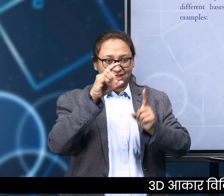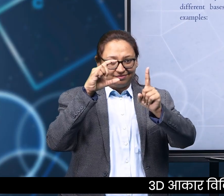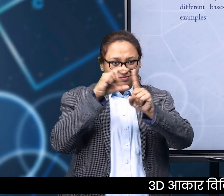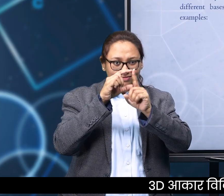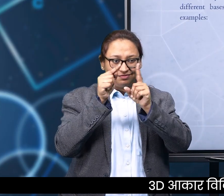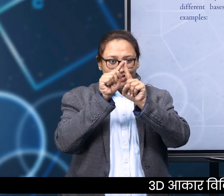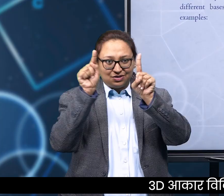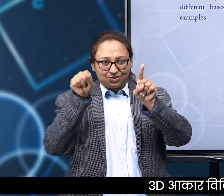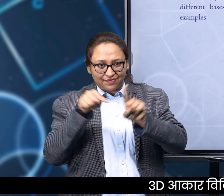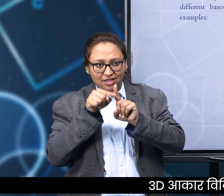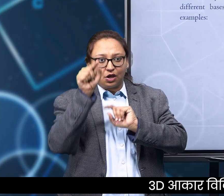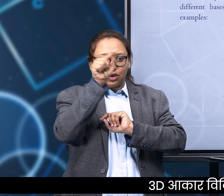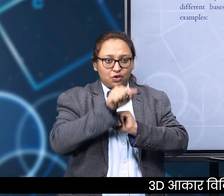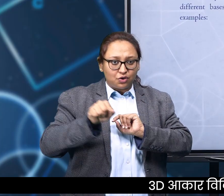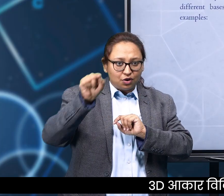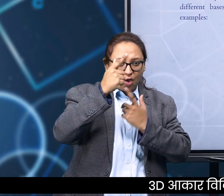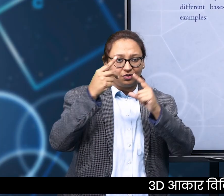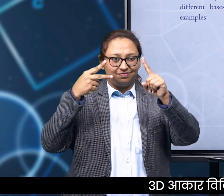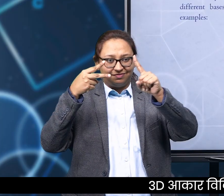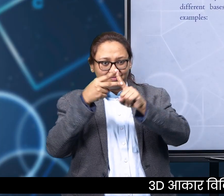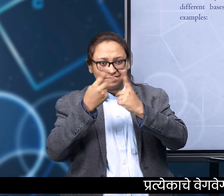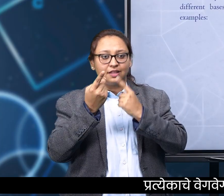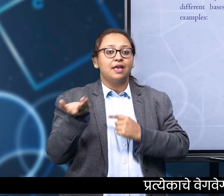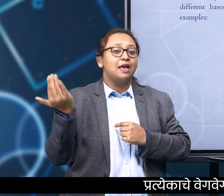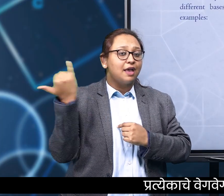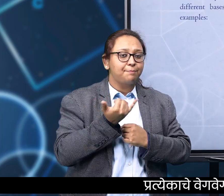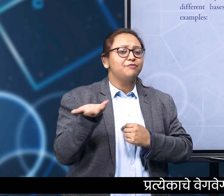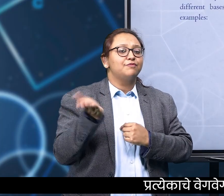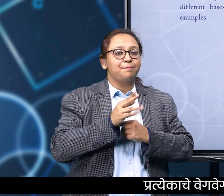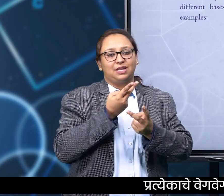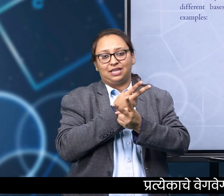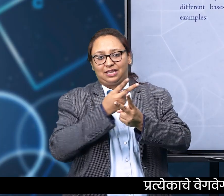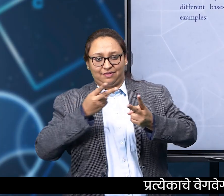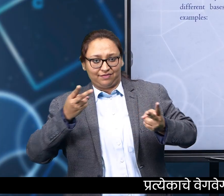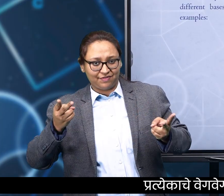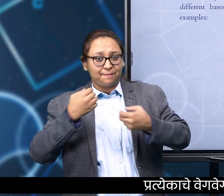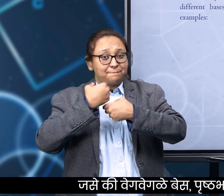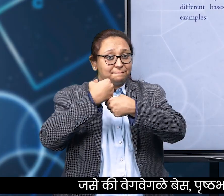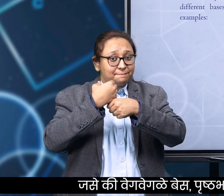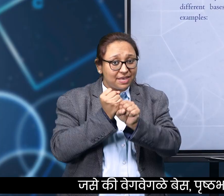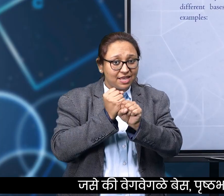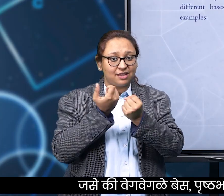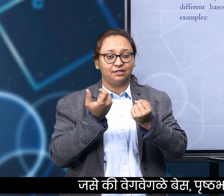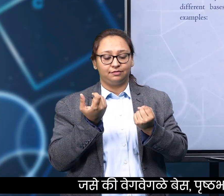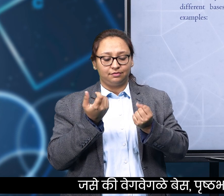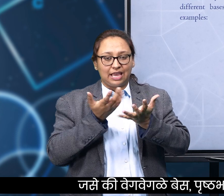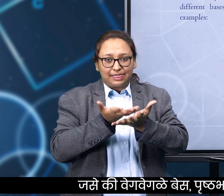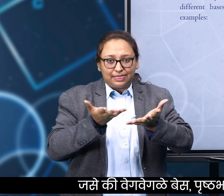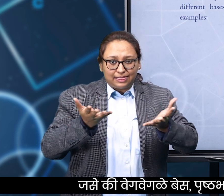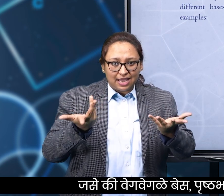3D आकार विविध स्वरूपात येतात. प्रत्येकाचे वेगवेगळे गुणधर्म असतात, जसे की वेगवेगळे बेस,